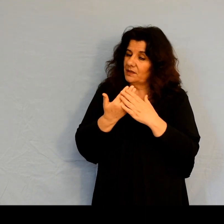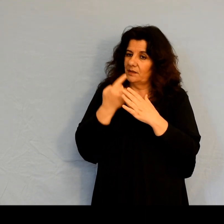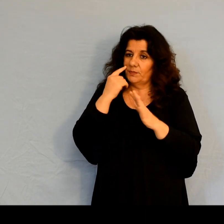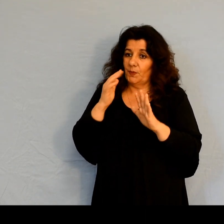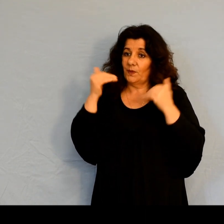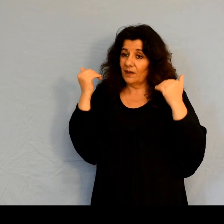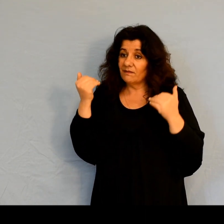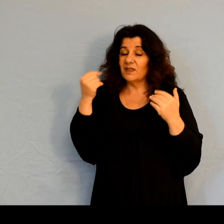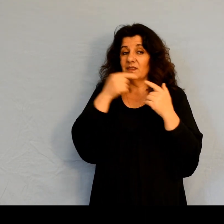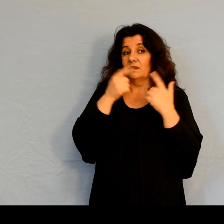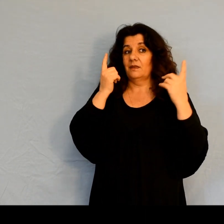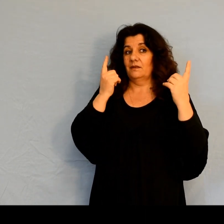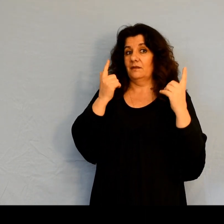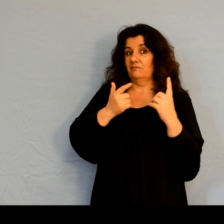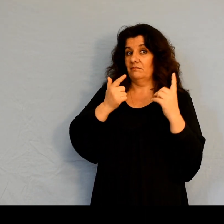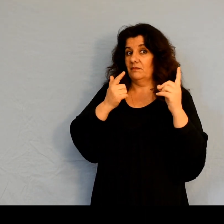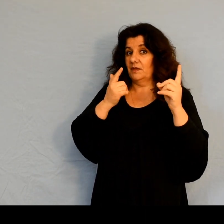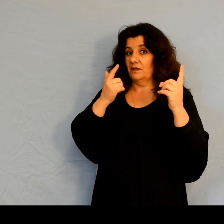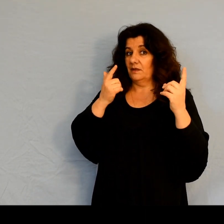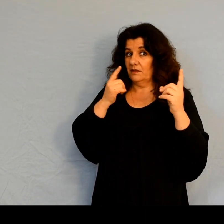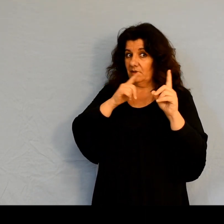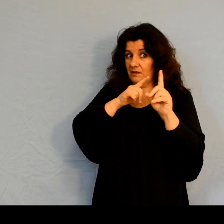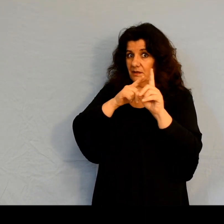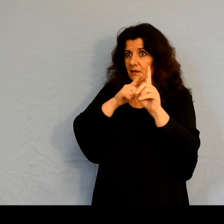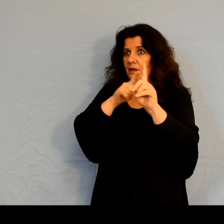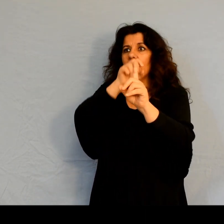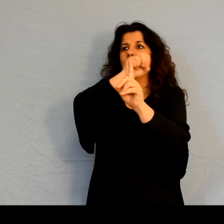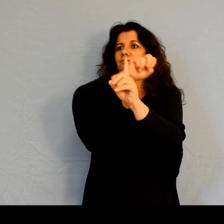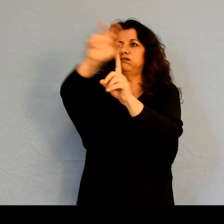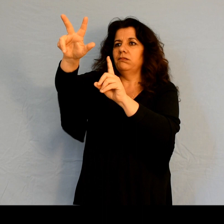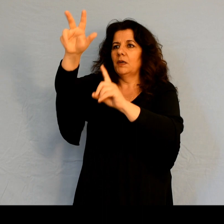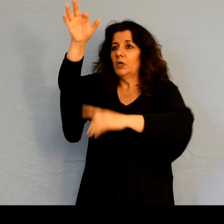le juge aux gardes, et qu'on ne te jette en prison.